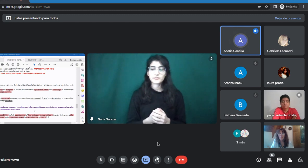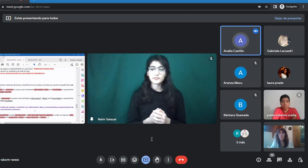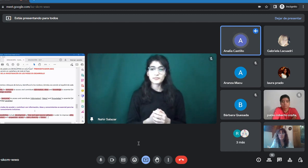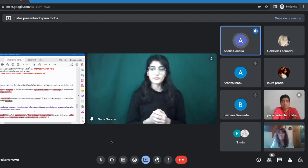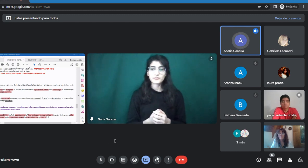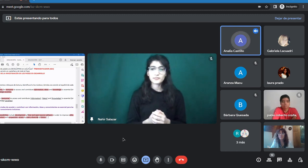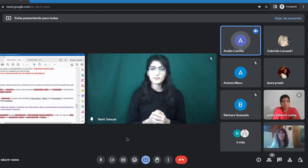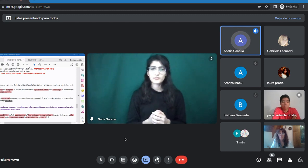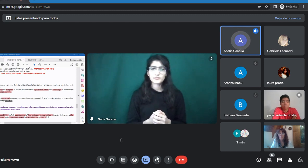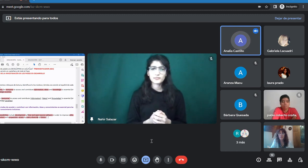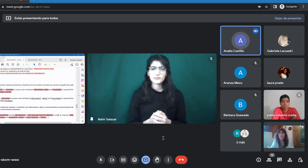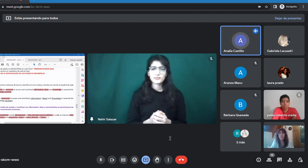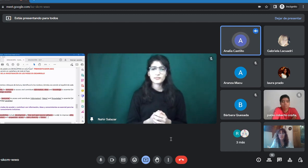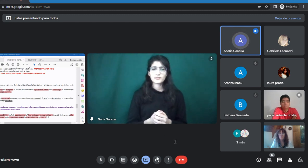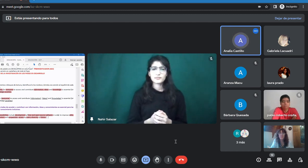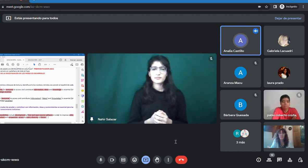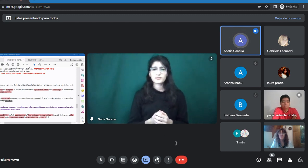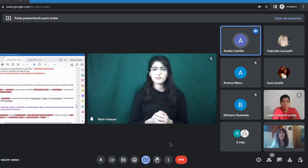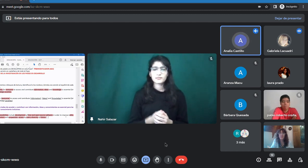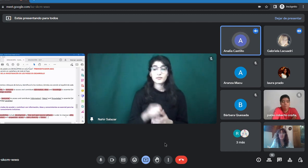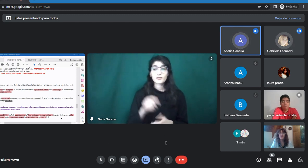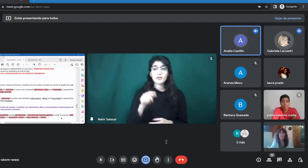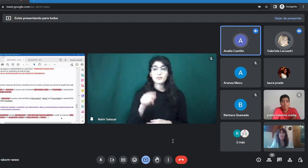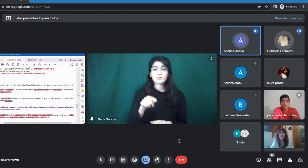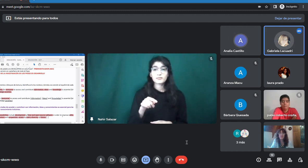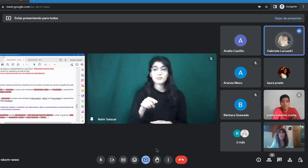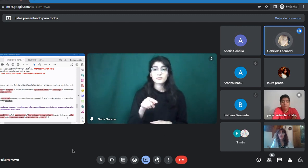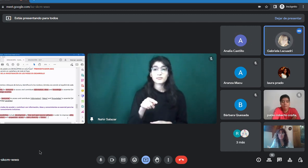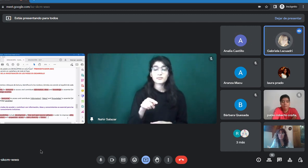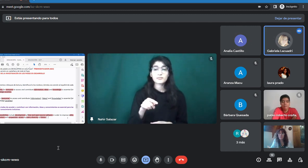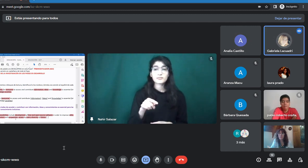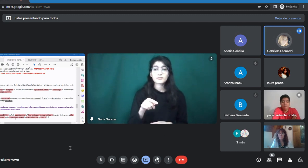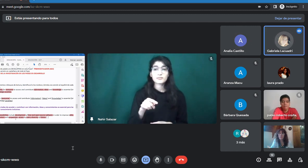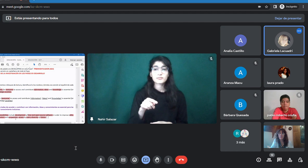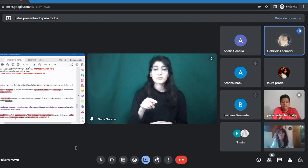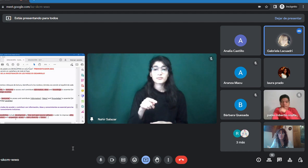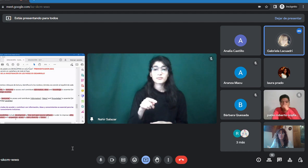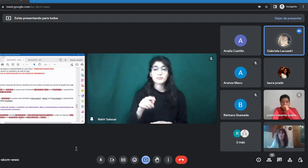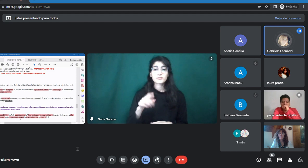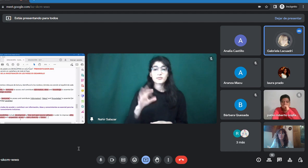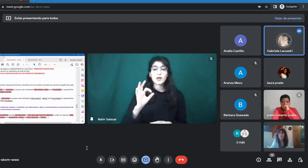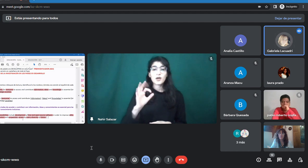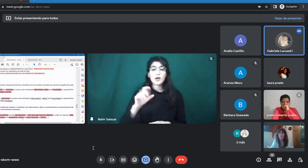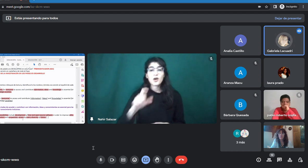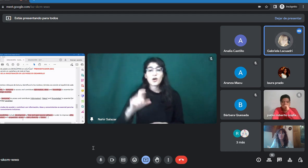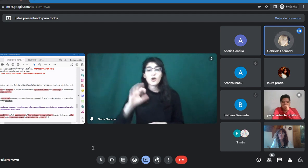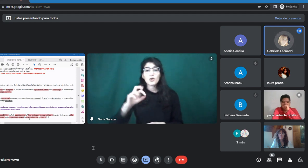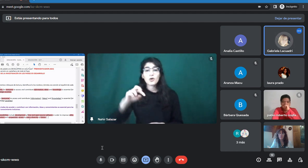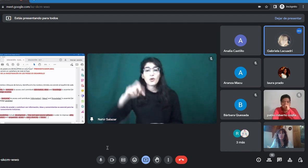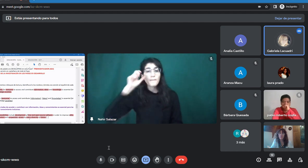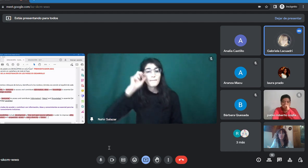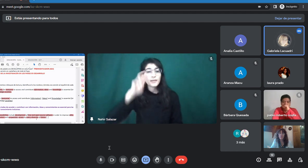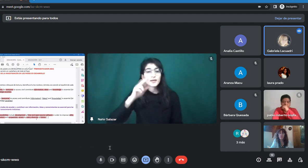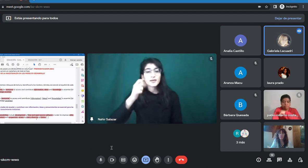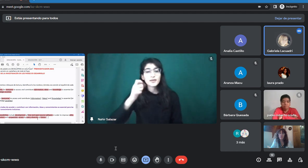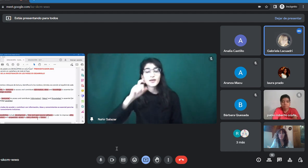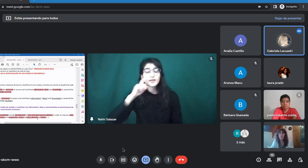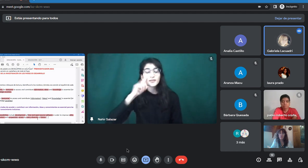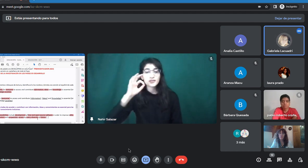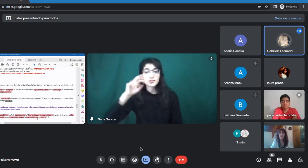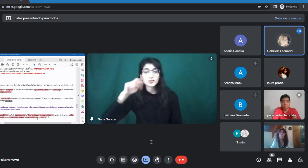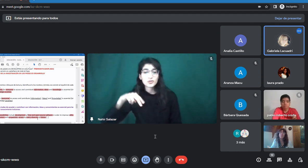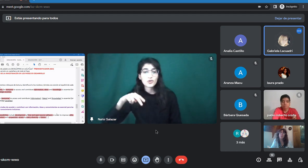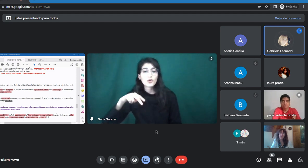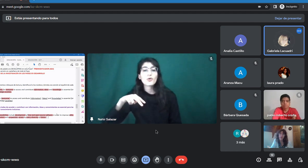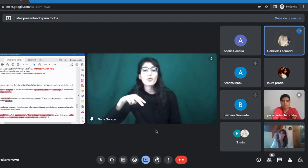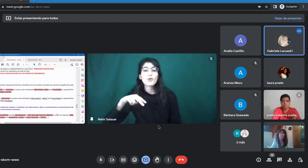Entonces, estas posibilidades incluyen desarrollo, cooperación y competición, acceso para usuarios, diversidad de